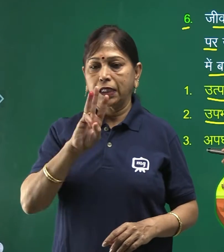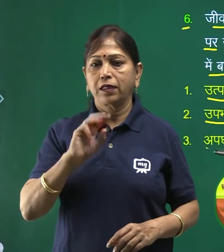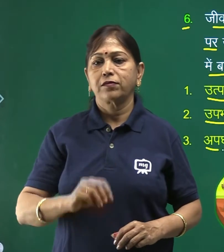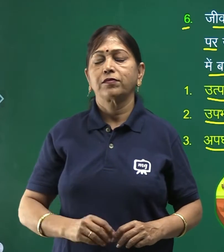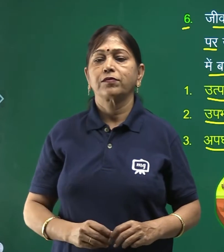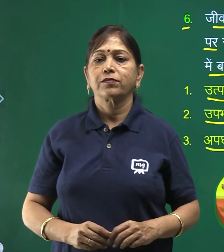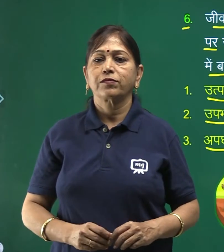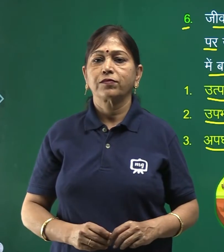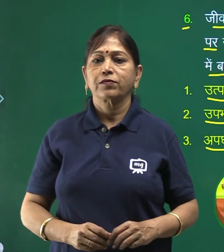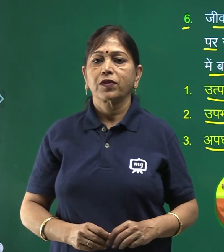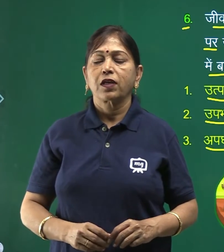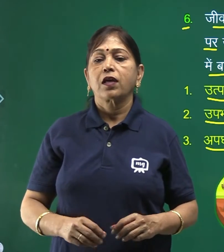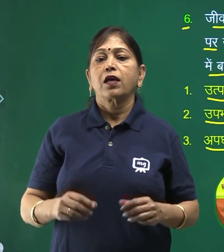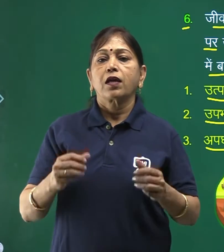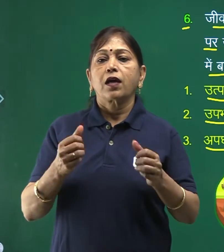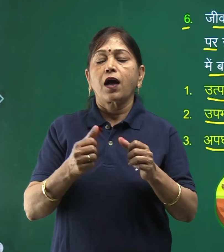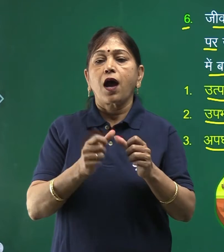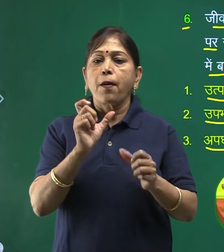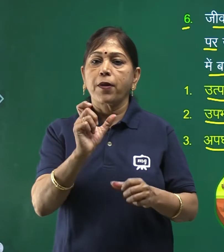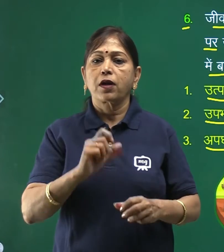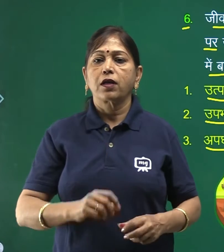3, अपघटक,